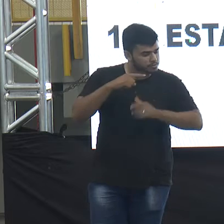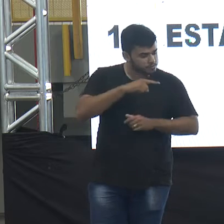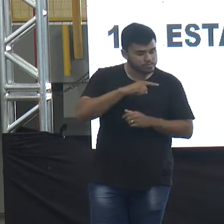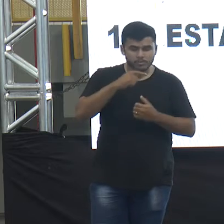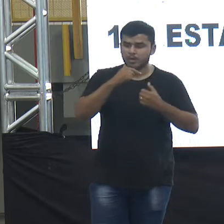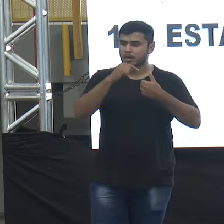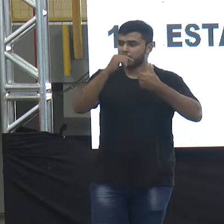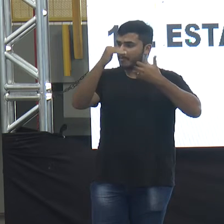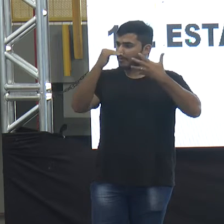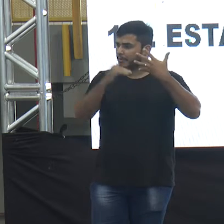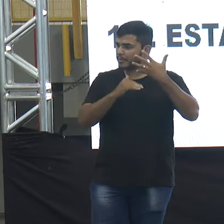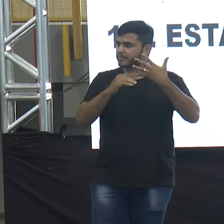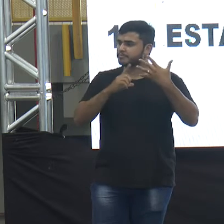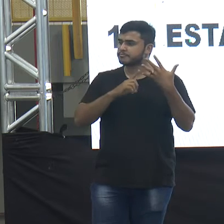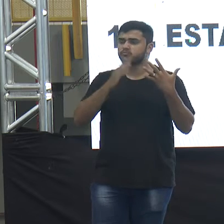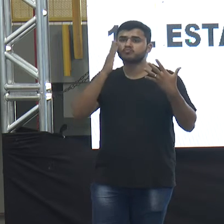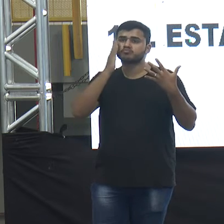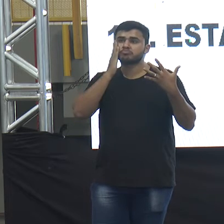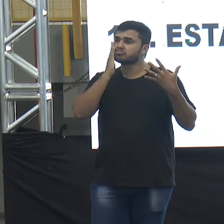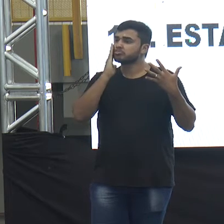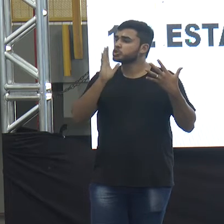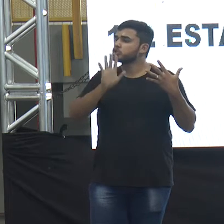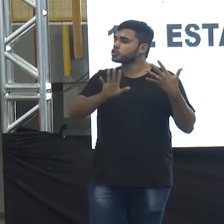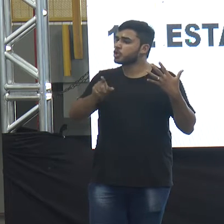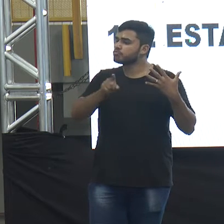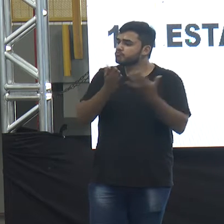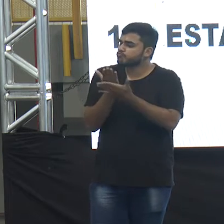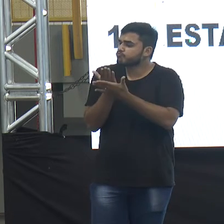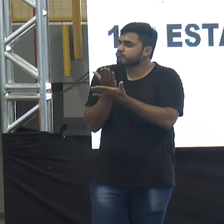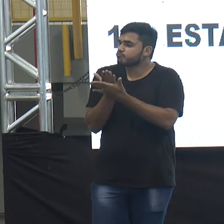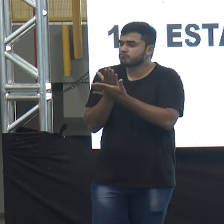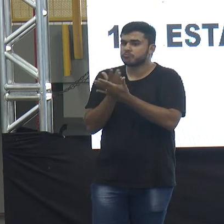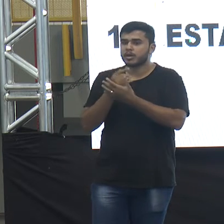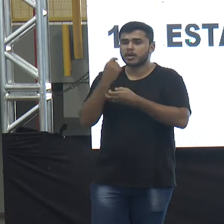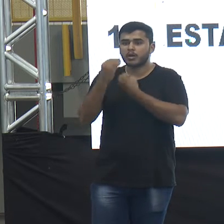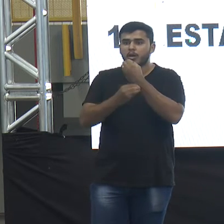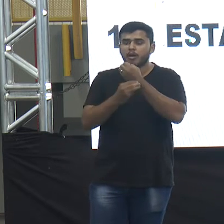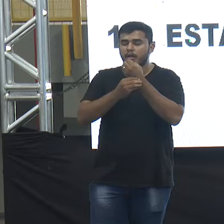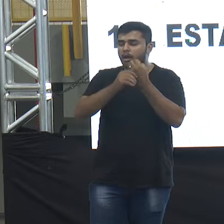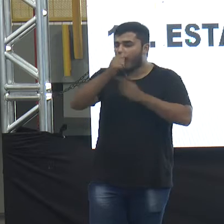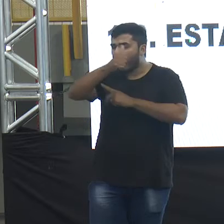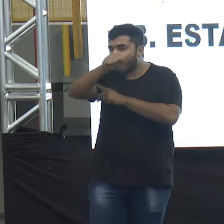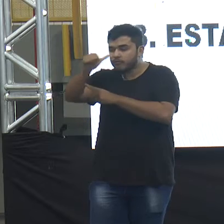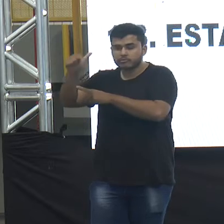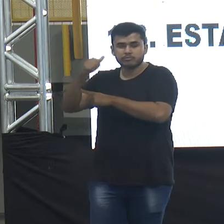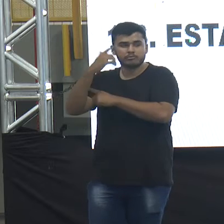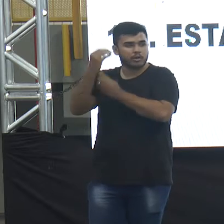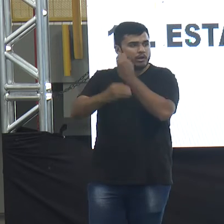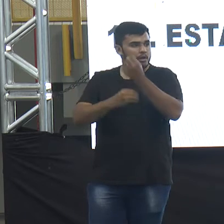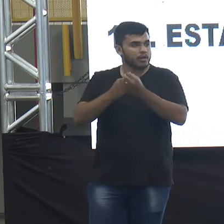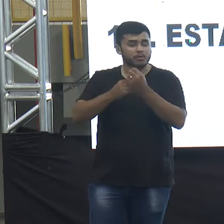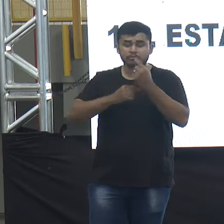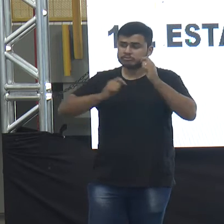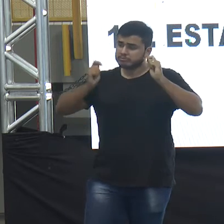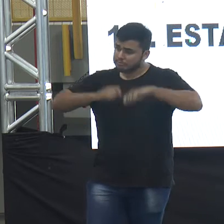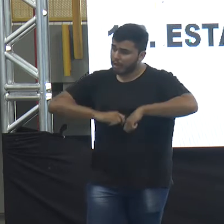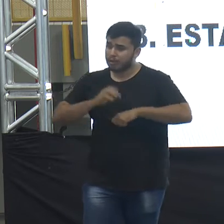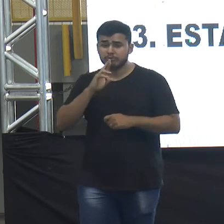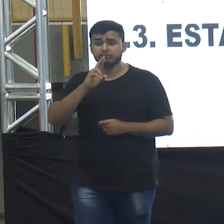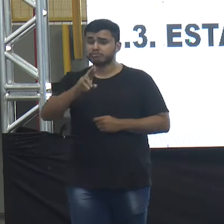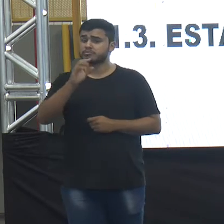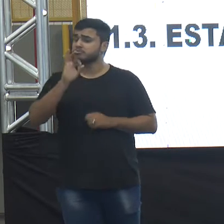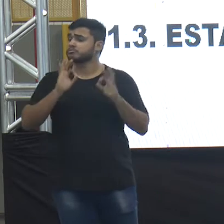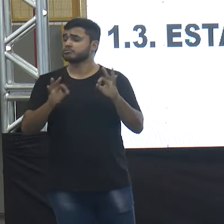muita interpretação, não requer muita análise, é uma parte mais racional, em